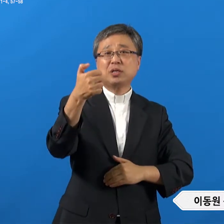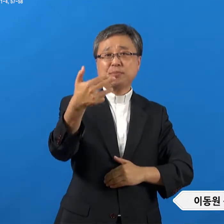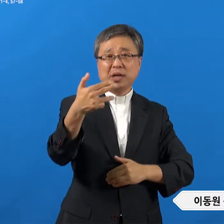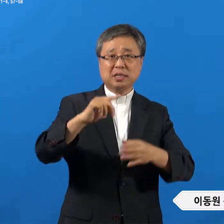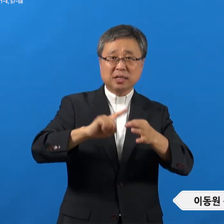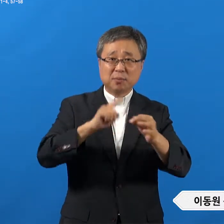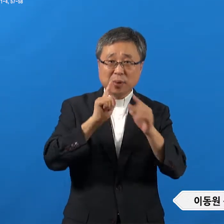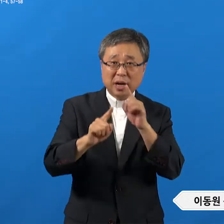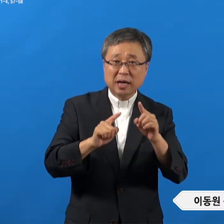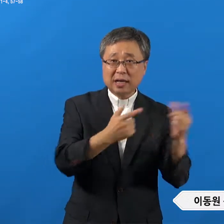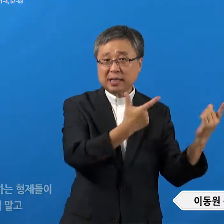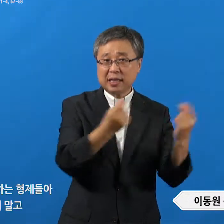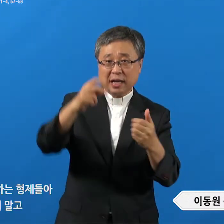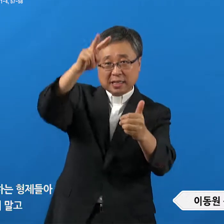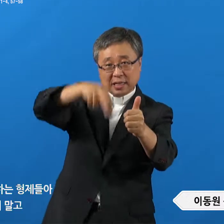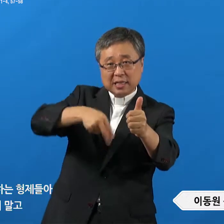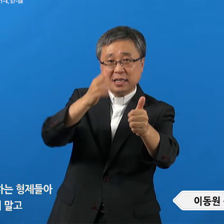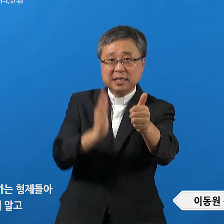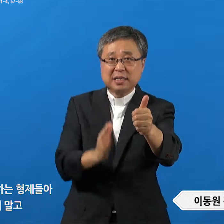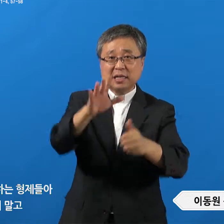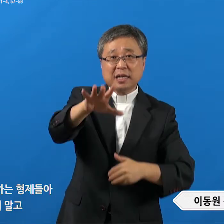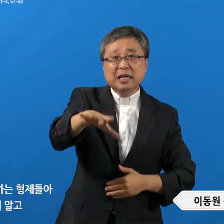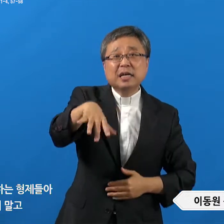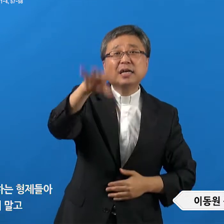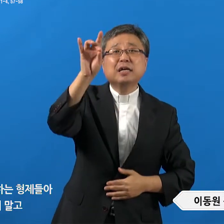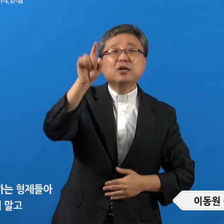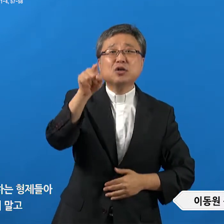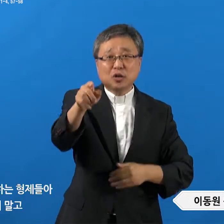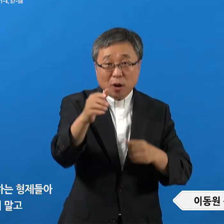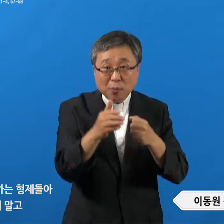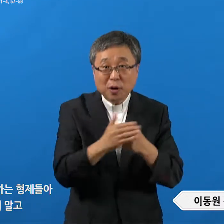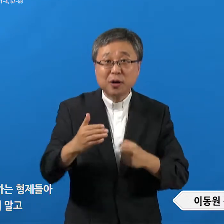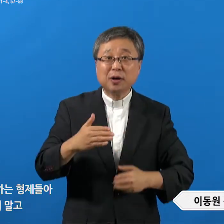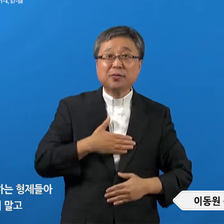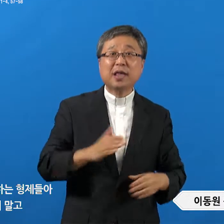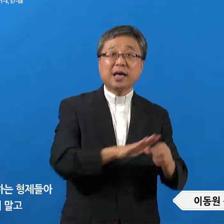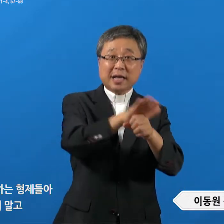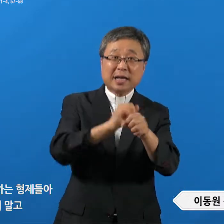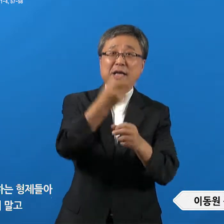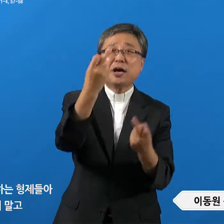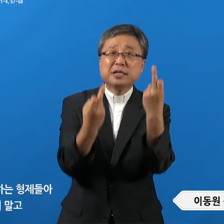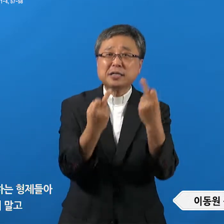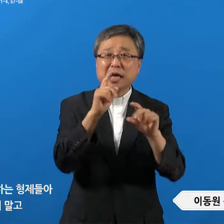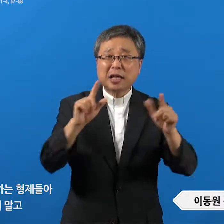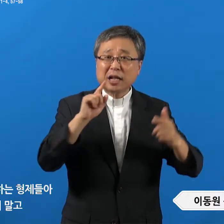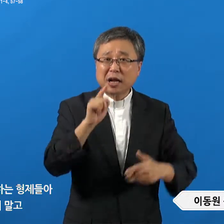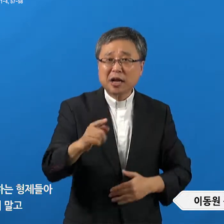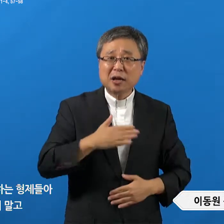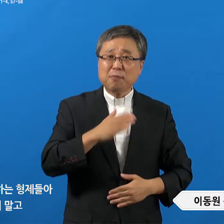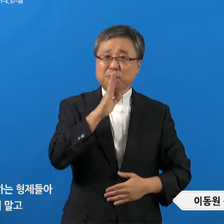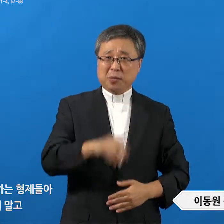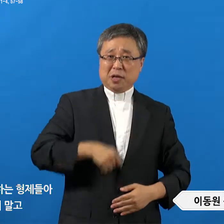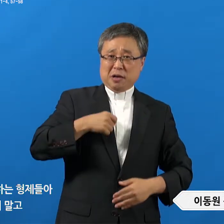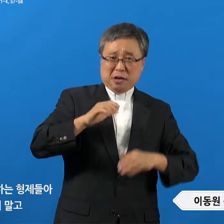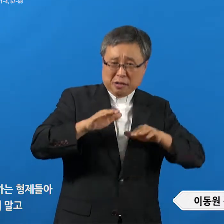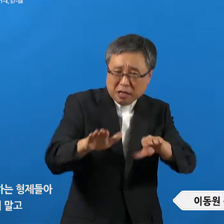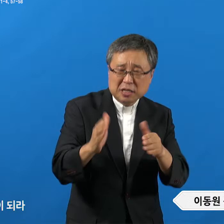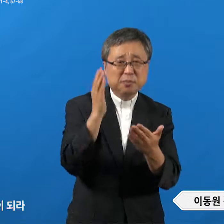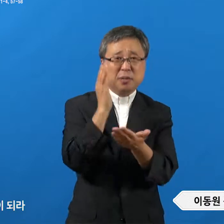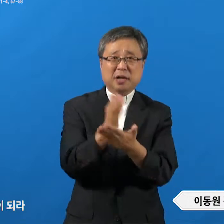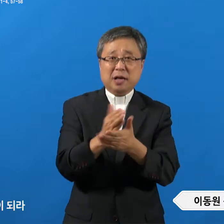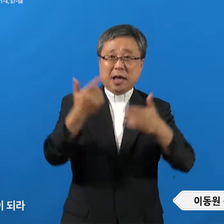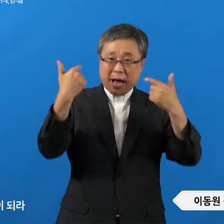58절의 말씀입니다. 다 함께 읽겠습니다. 다 같이 시작. 그러므로 내 사랑하는 형제들아, 견실하며 흔들리지